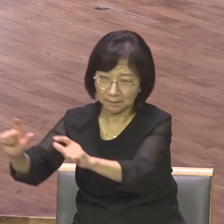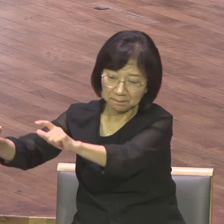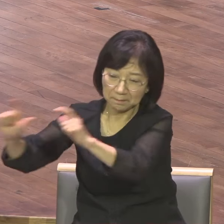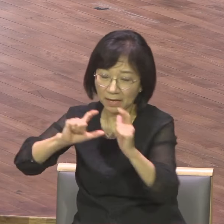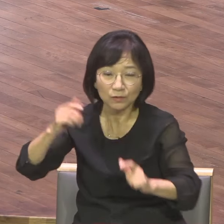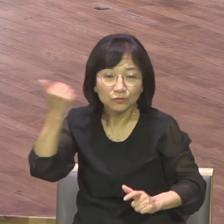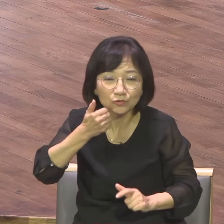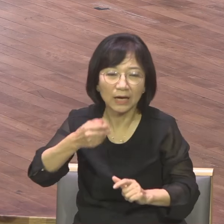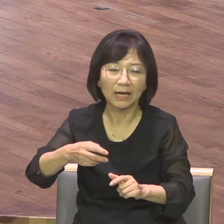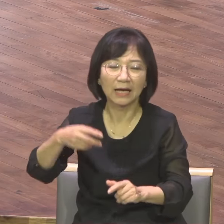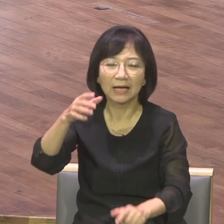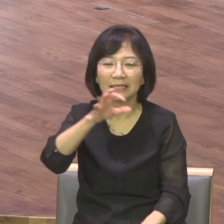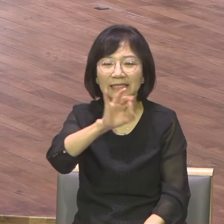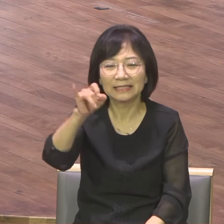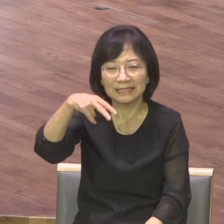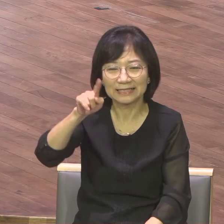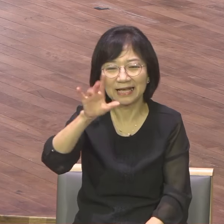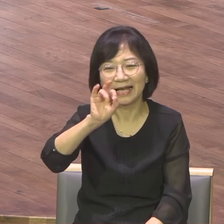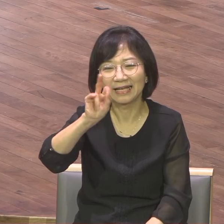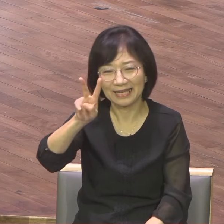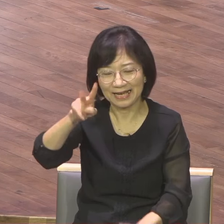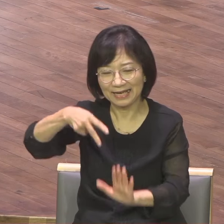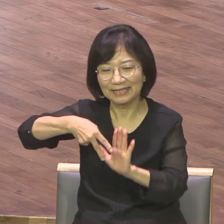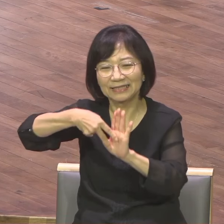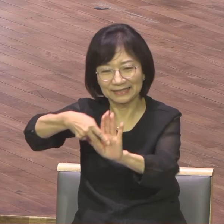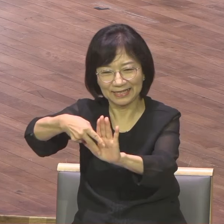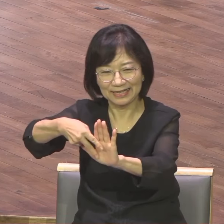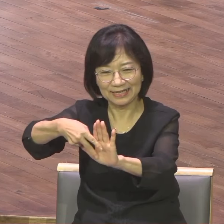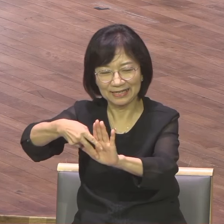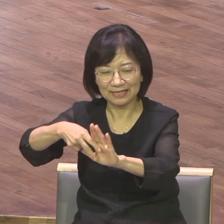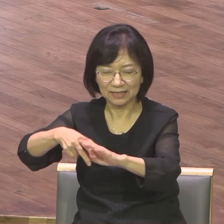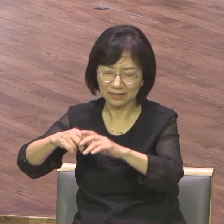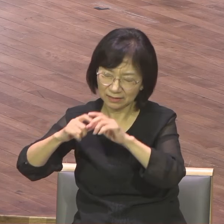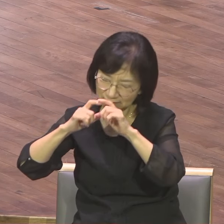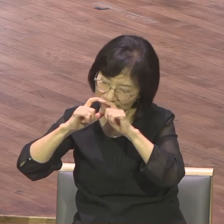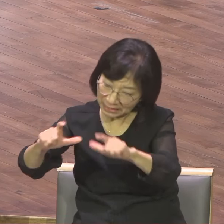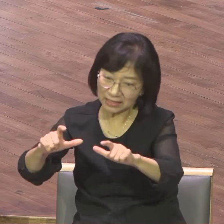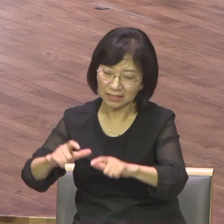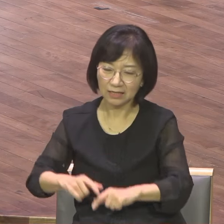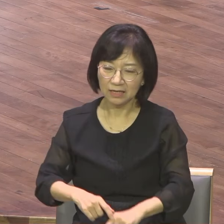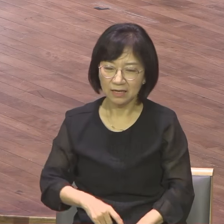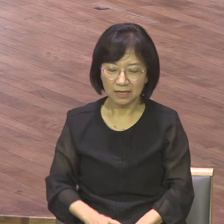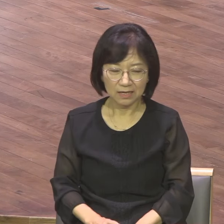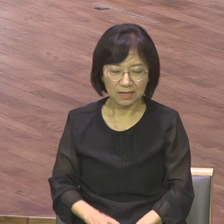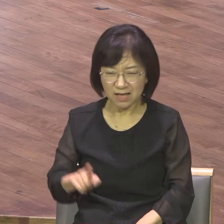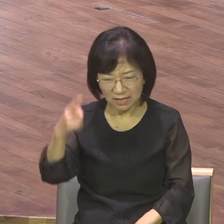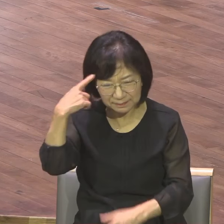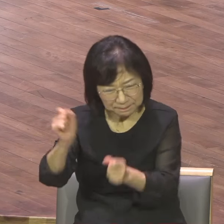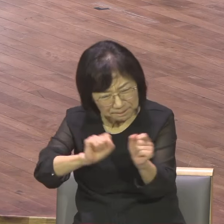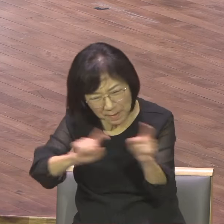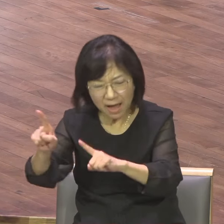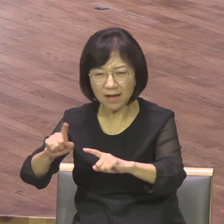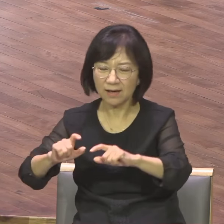응? 왜 그렇게 사냐? 이사야 선지자가 크게 외쳤어요.